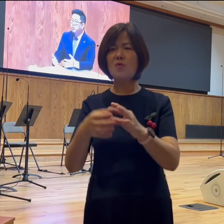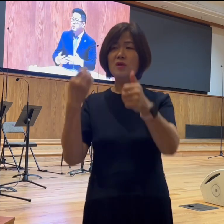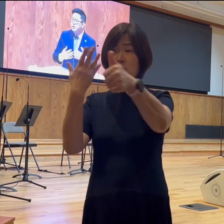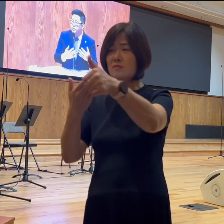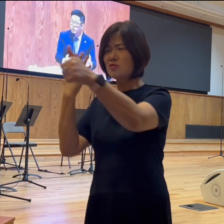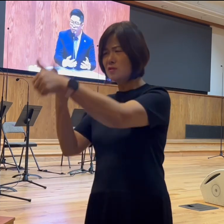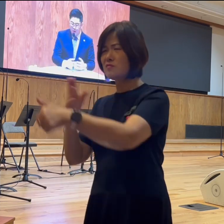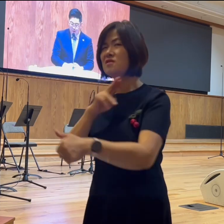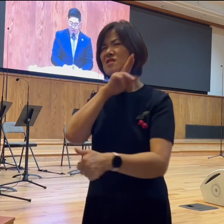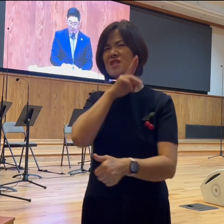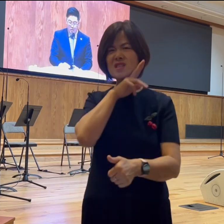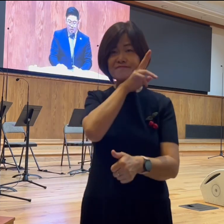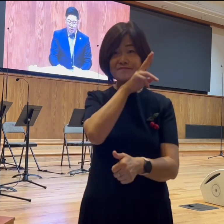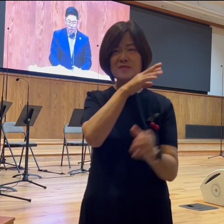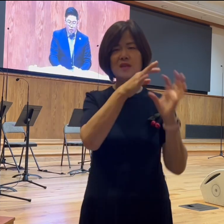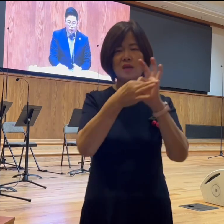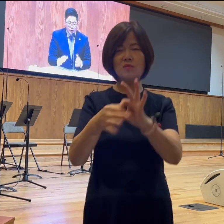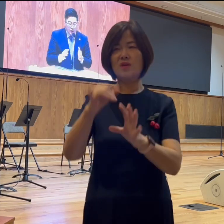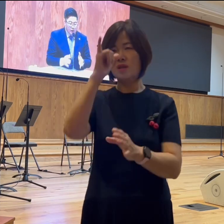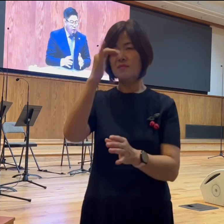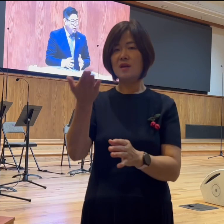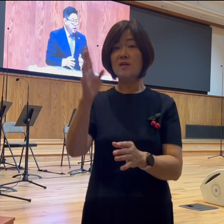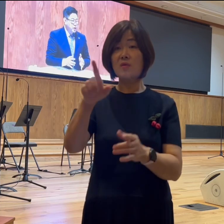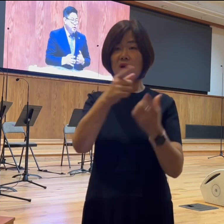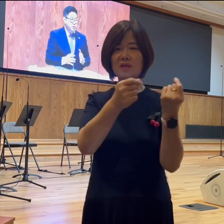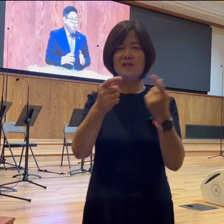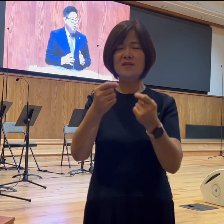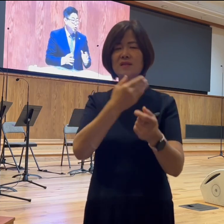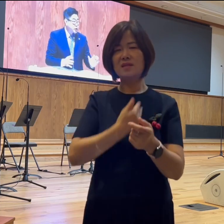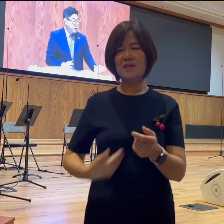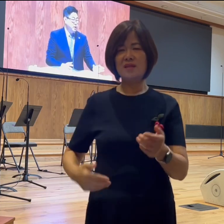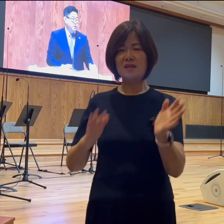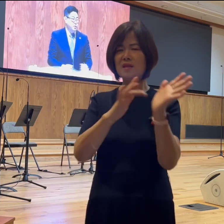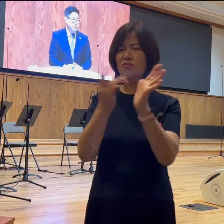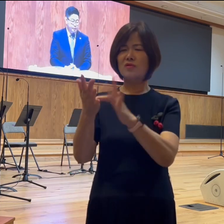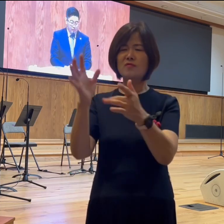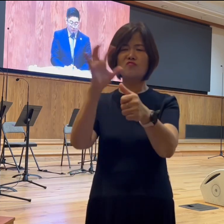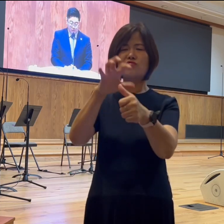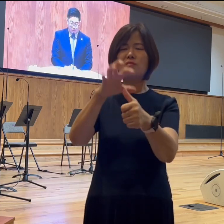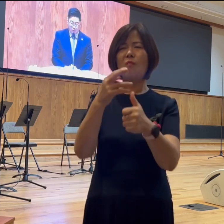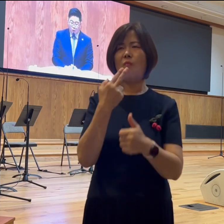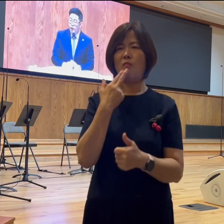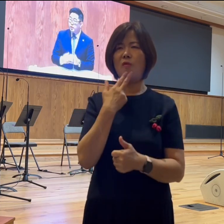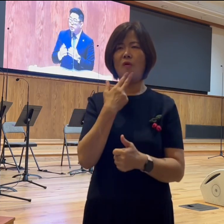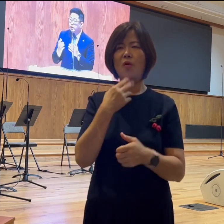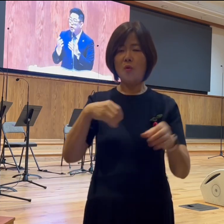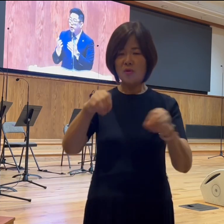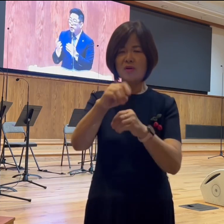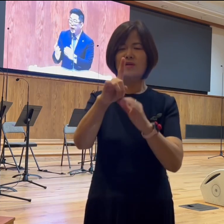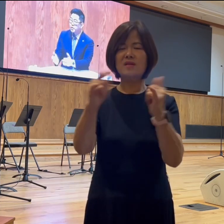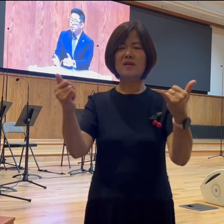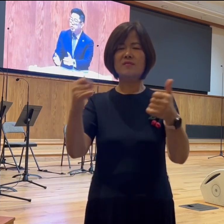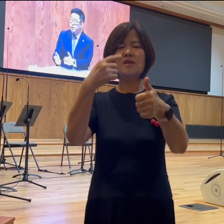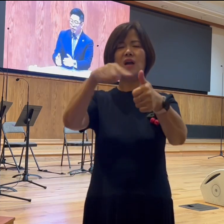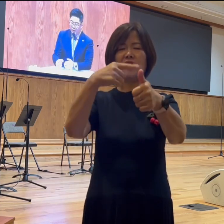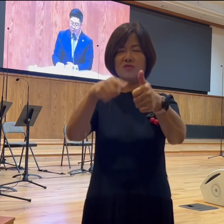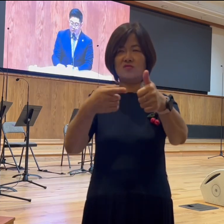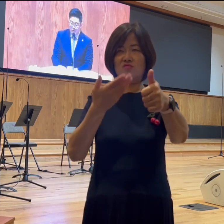하고 의심을 합니다. 그리고 그런 제자들을 예수님은 꾸짖지 않으시고 오히려 그들을 가르쳐